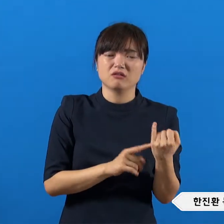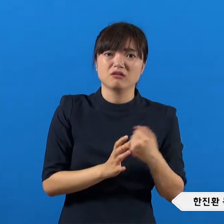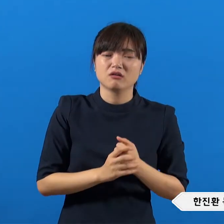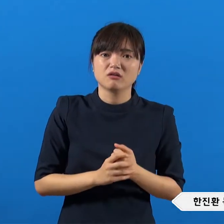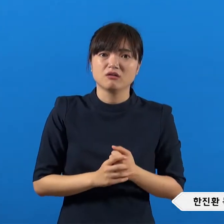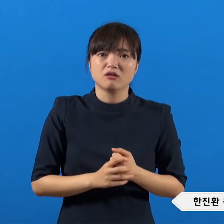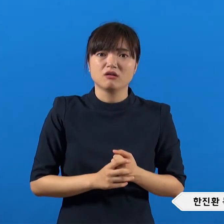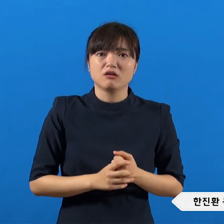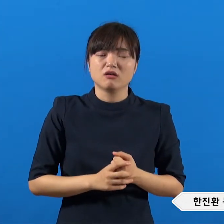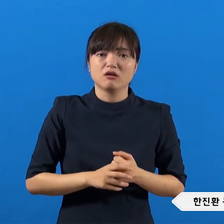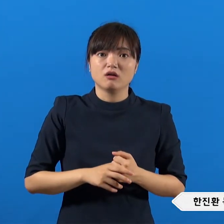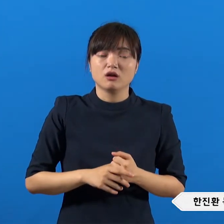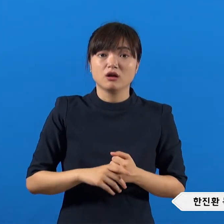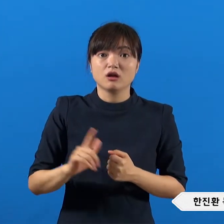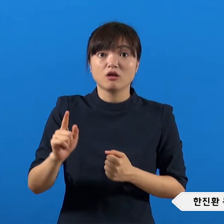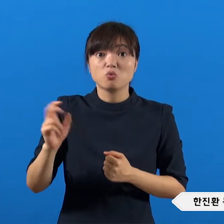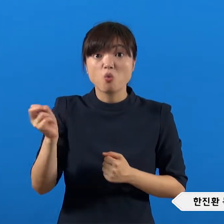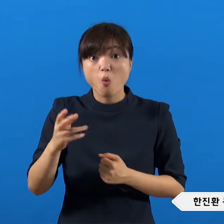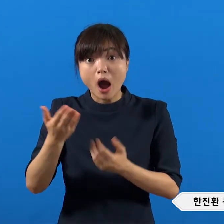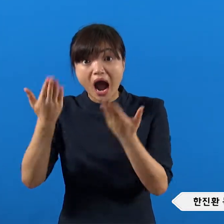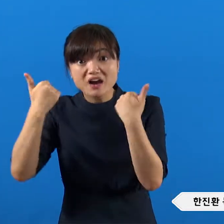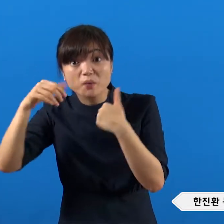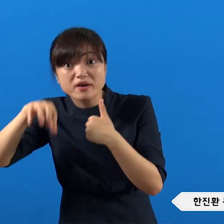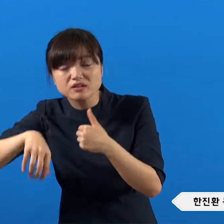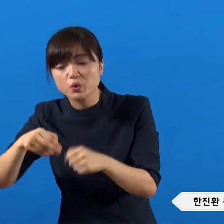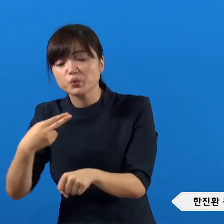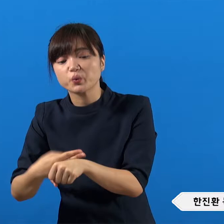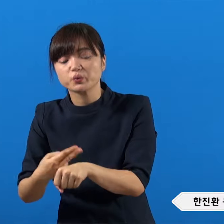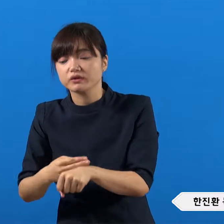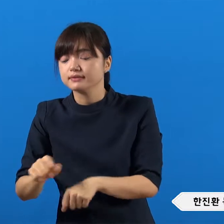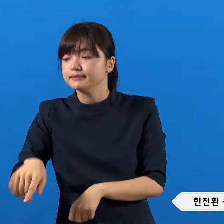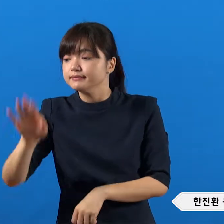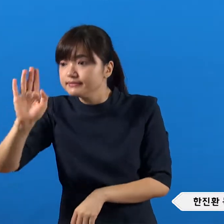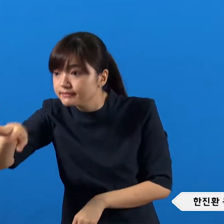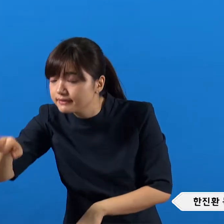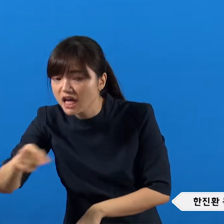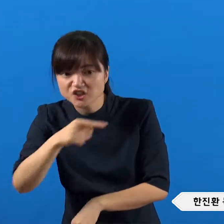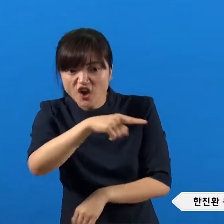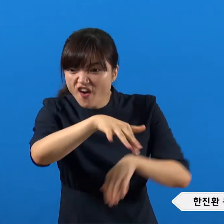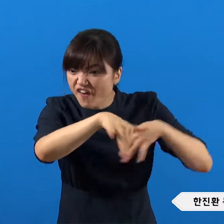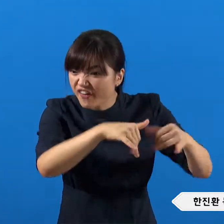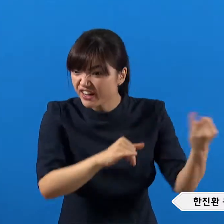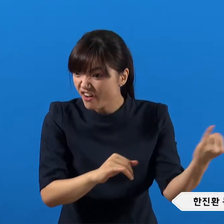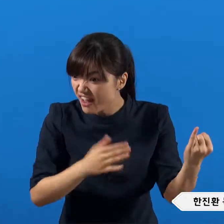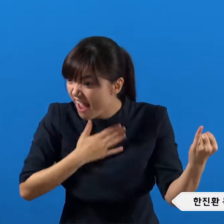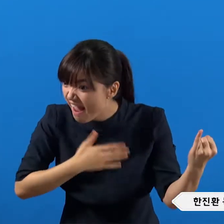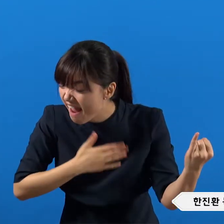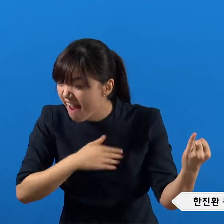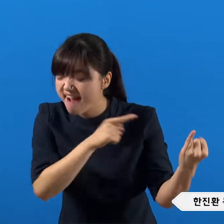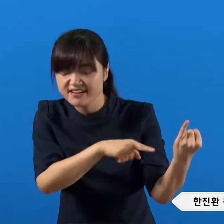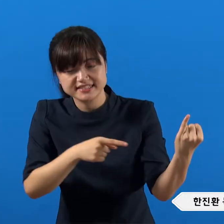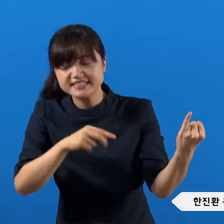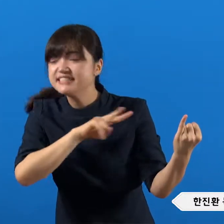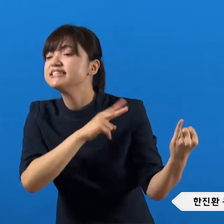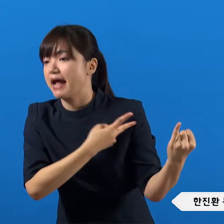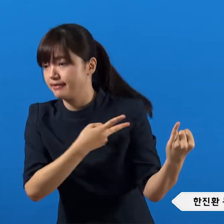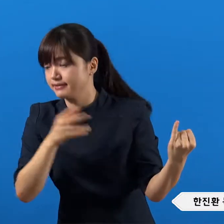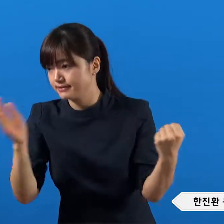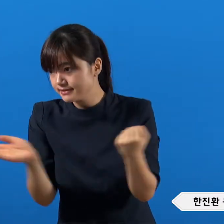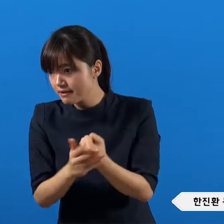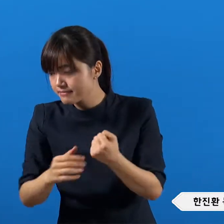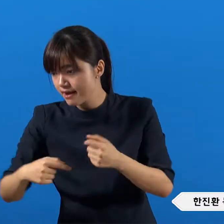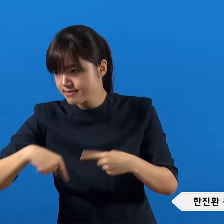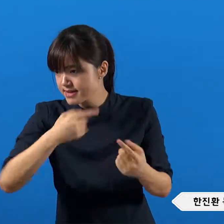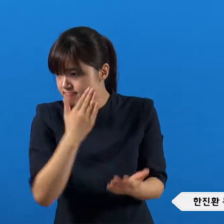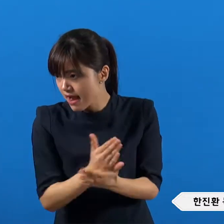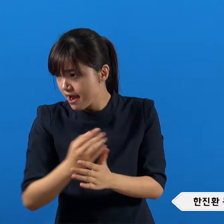심지어는 학교에서는 교사가 아이들에게 저 어느 거리에 있는 그 조그만 교회는 이단이니까 절대로 가면